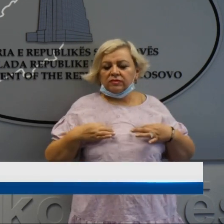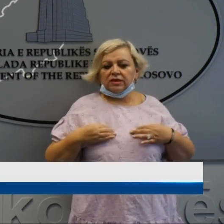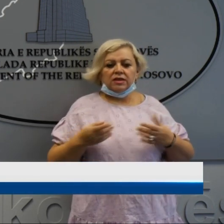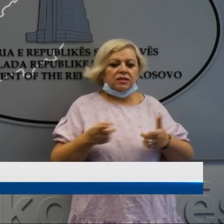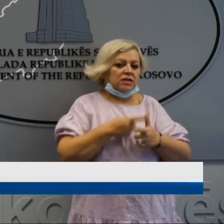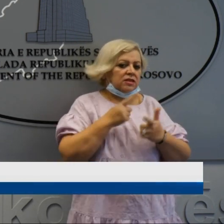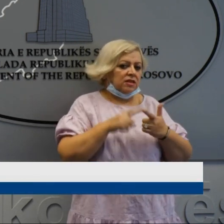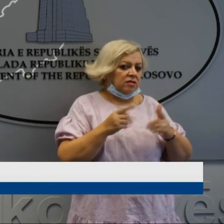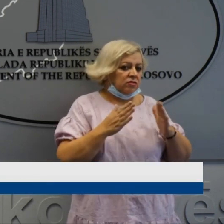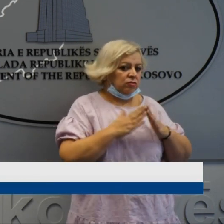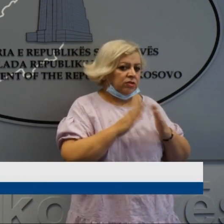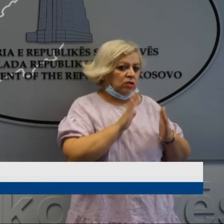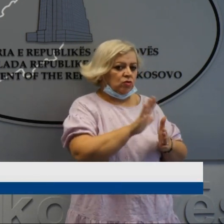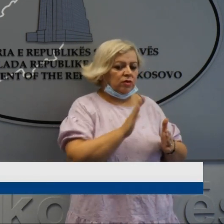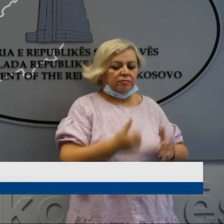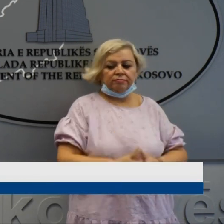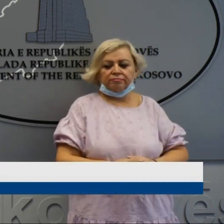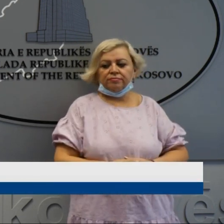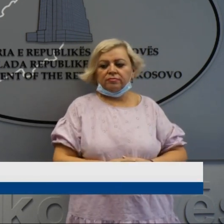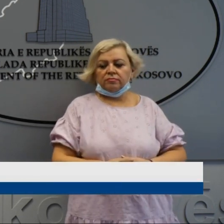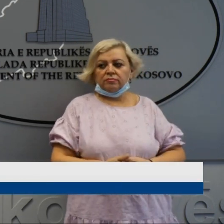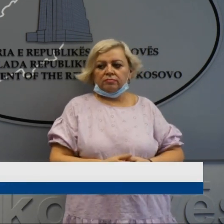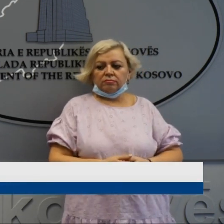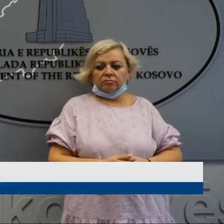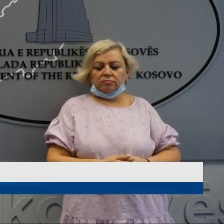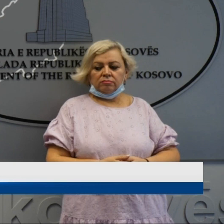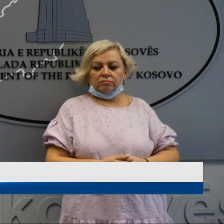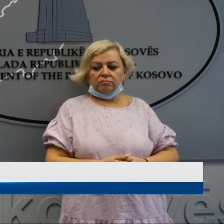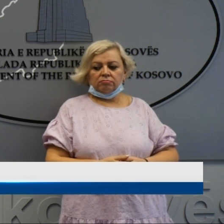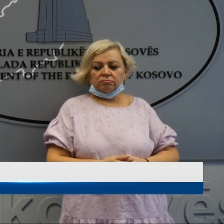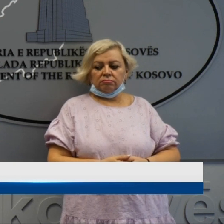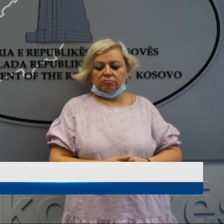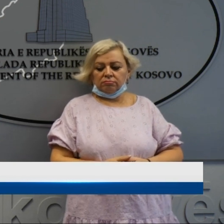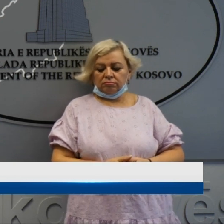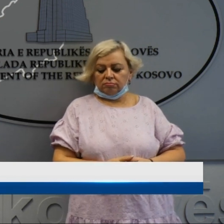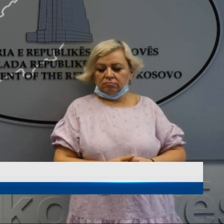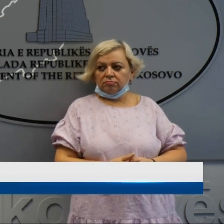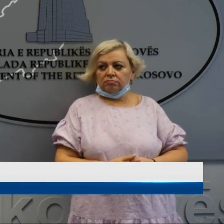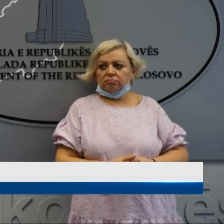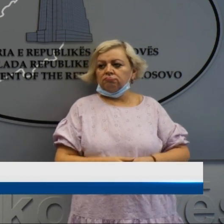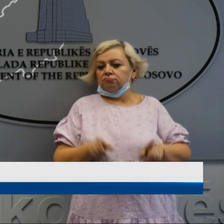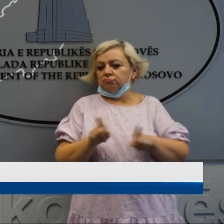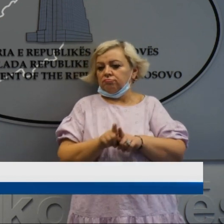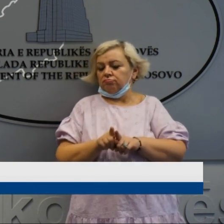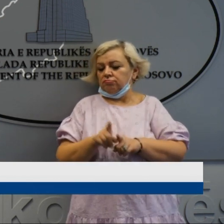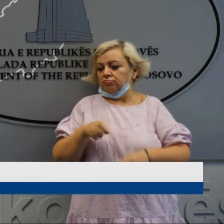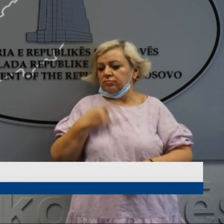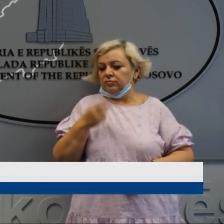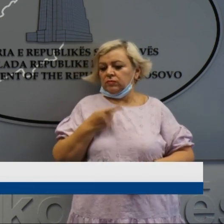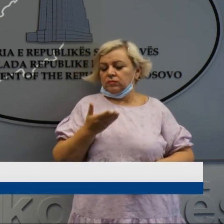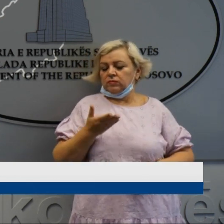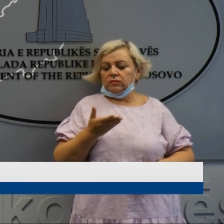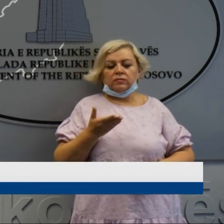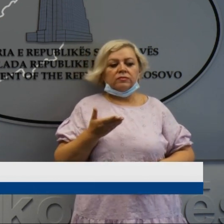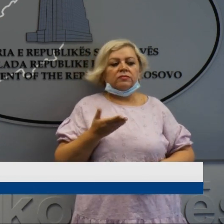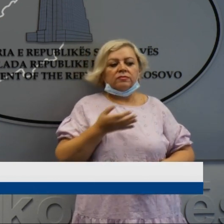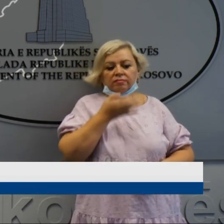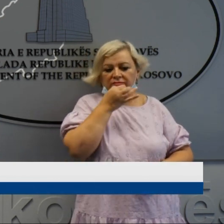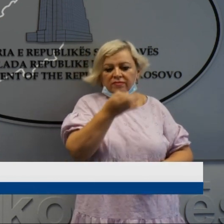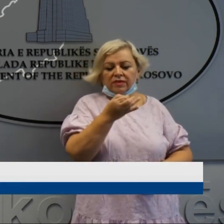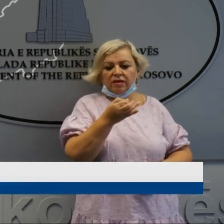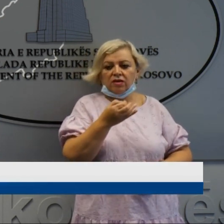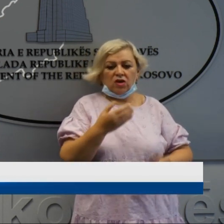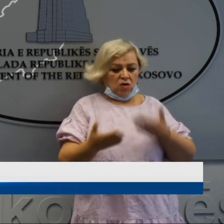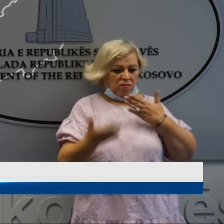se sa në shtëpit e tyre. Ashtu si shtat edhe pyetet edhe